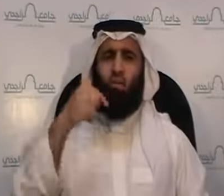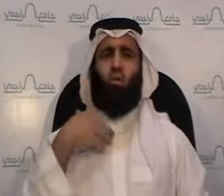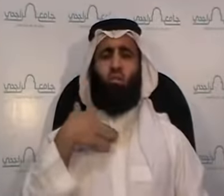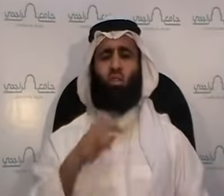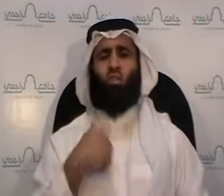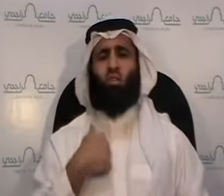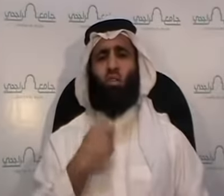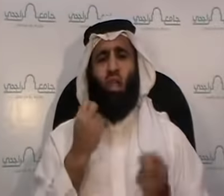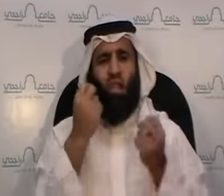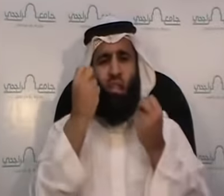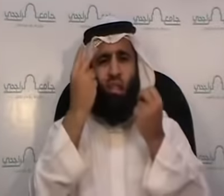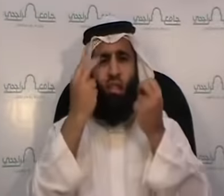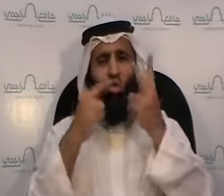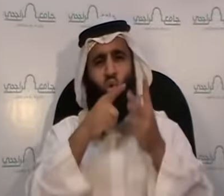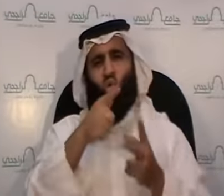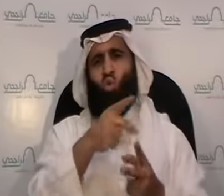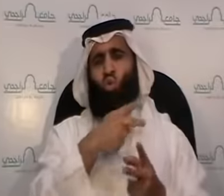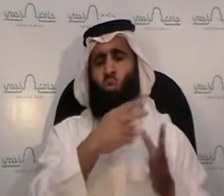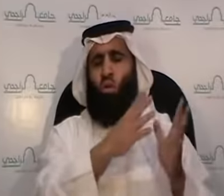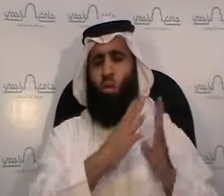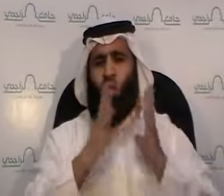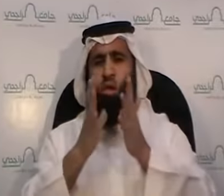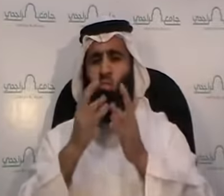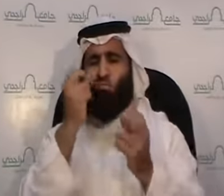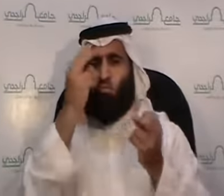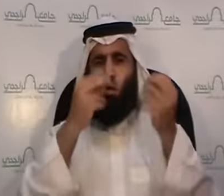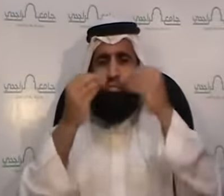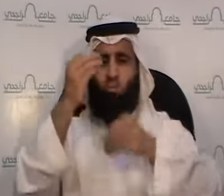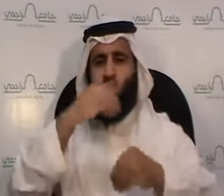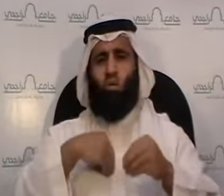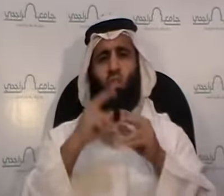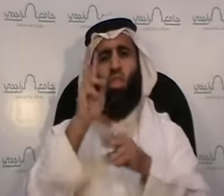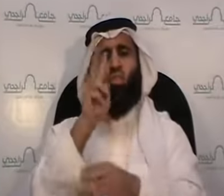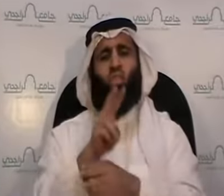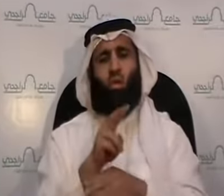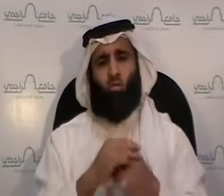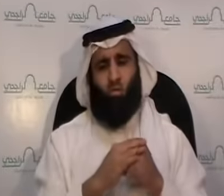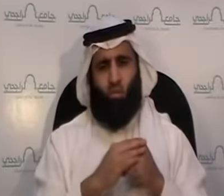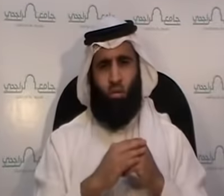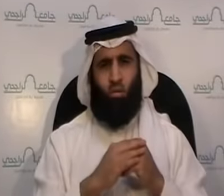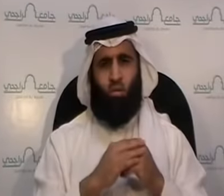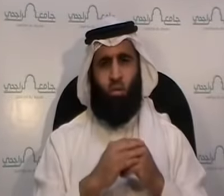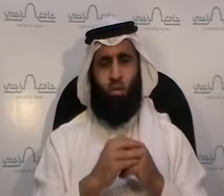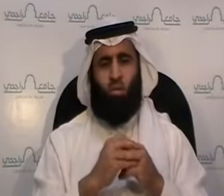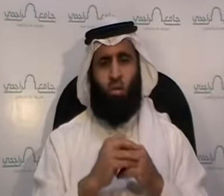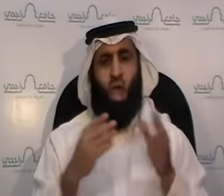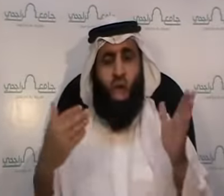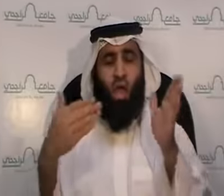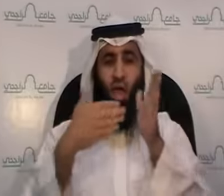غير رابحة، فلا تنجيه من عذاب الله، بل ستلقيه في التهلكة